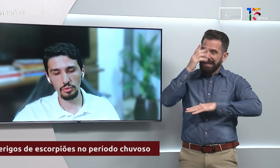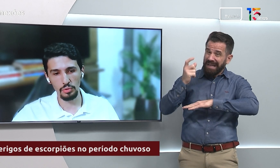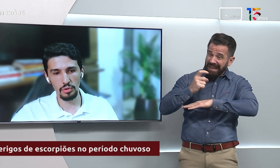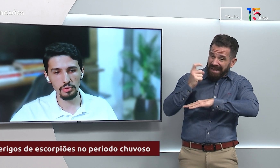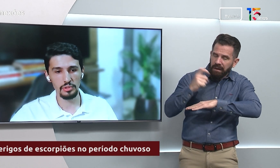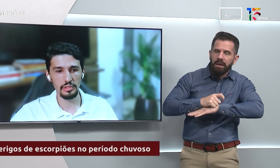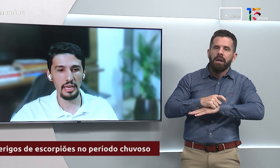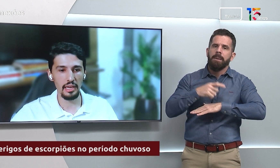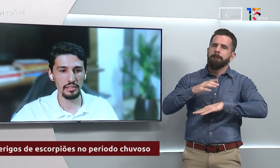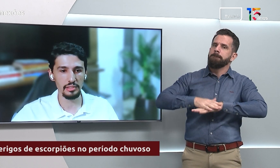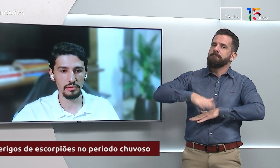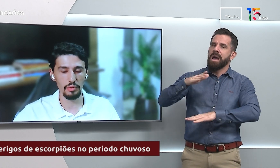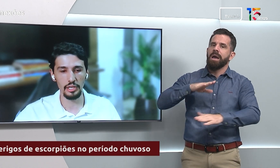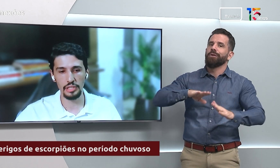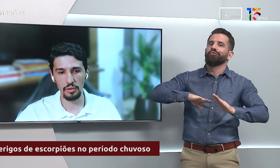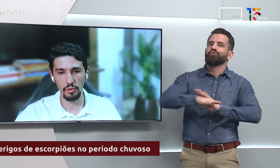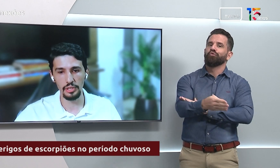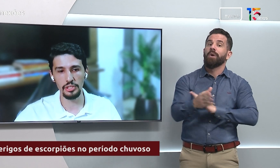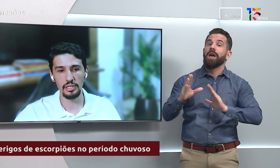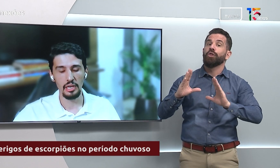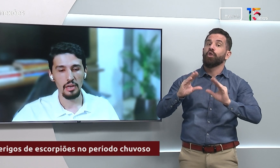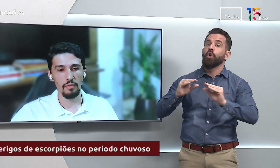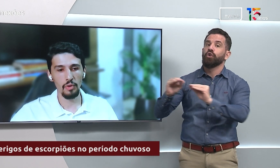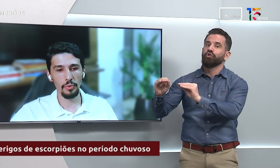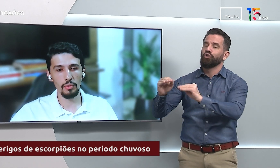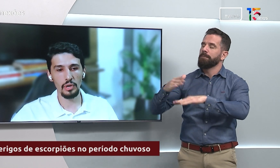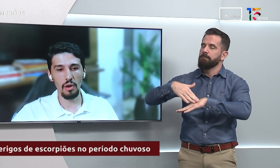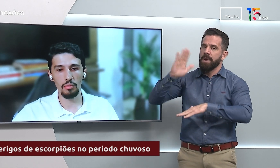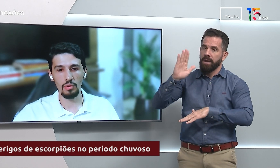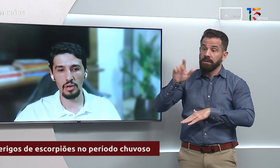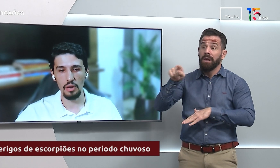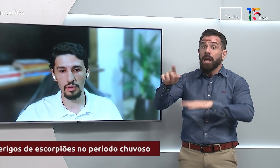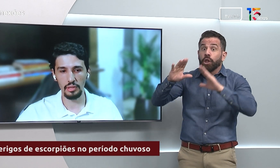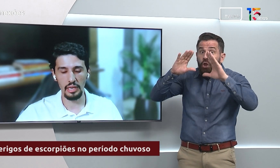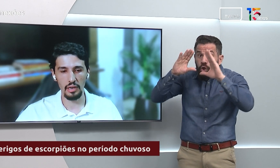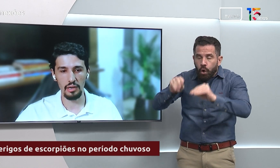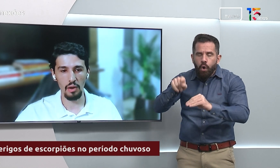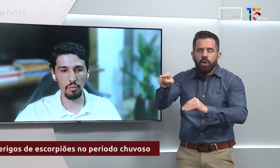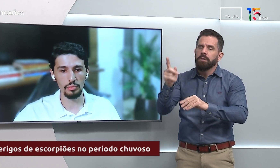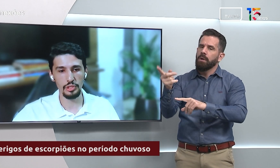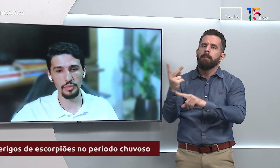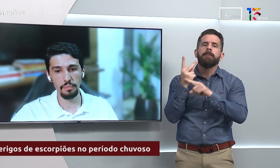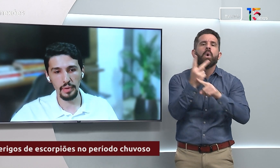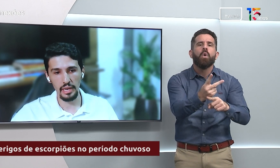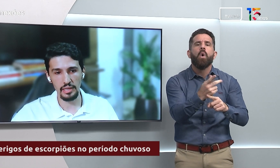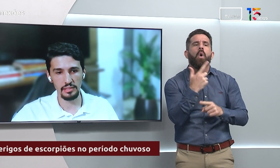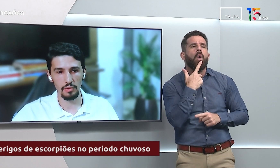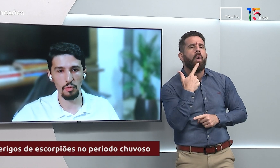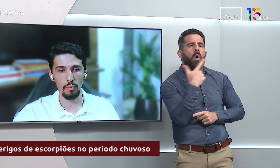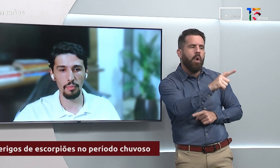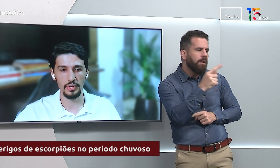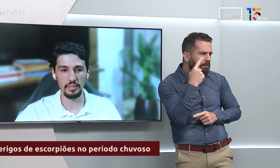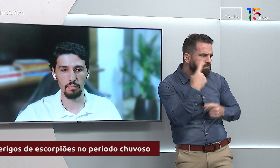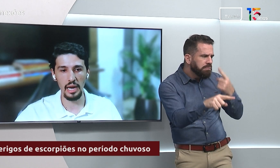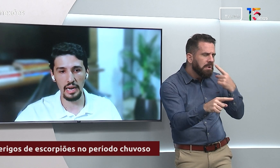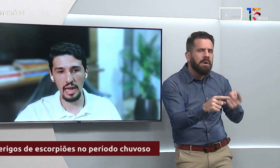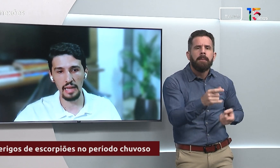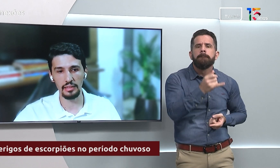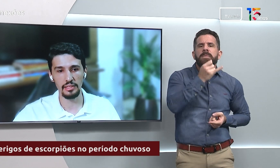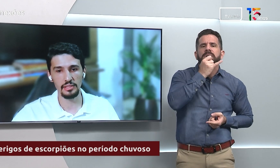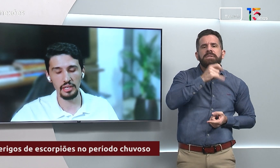hábitos noturnos e eles, durante a noite, vão procurar algum local que tenha algum tipo de presa, como, por